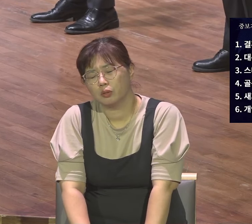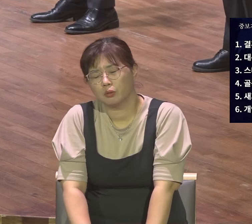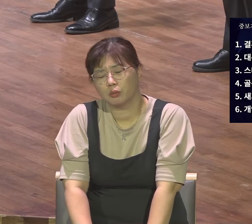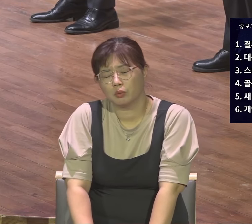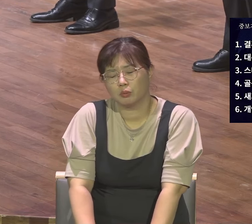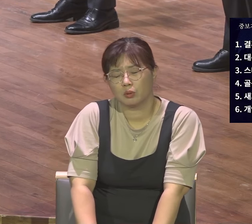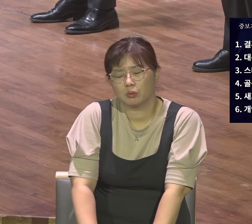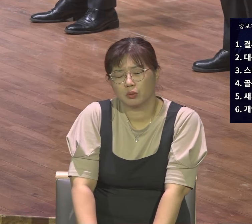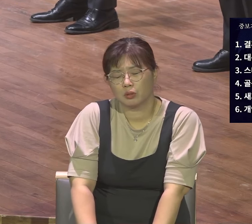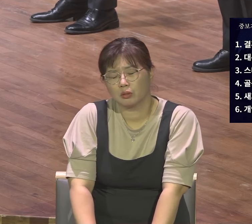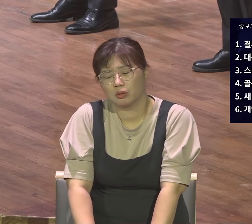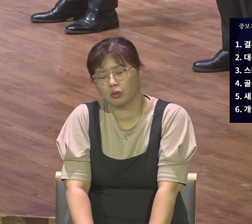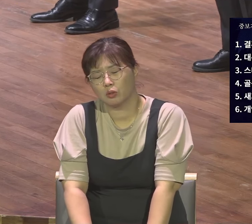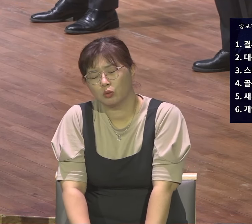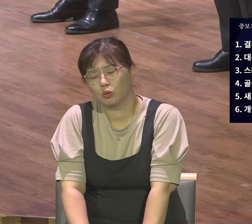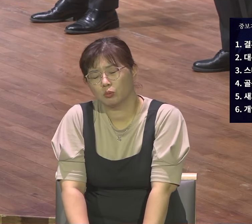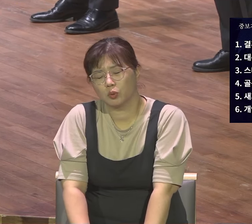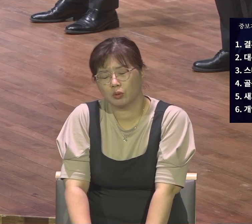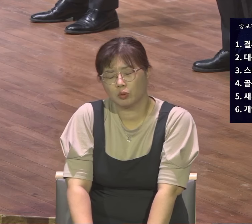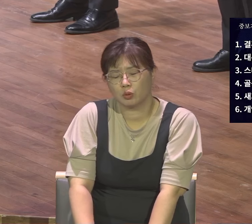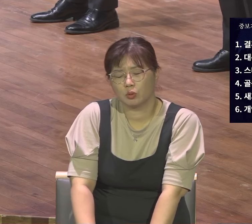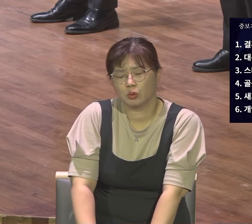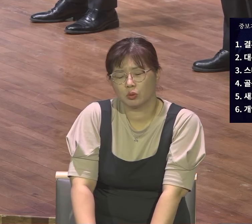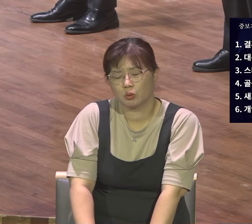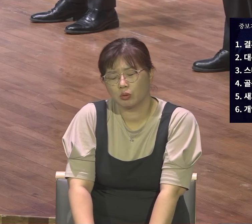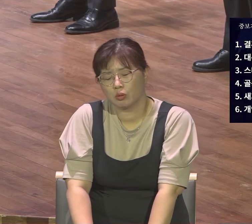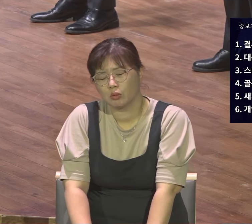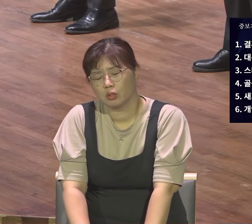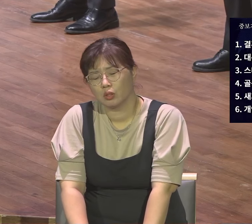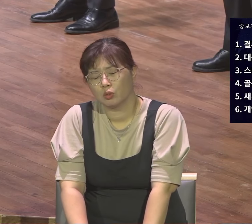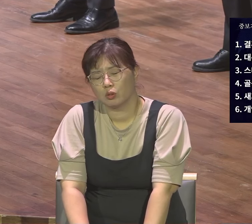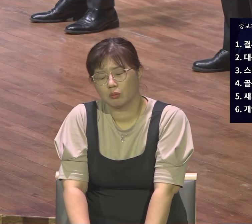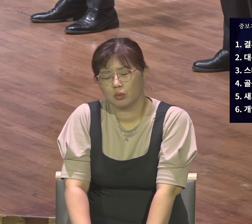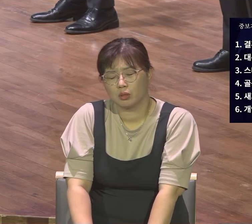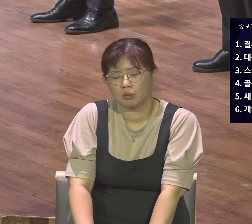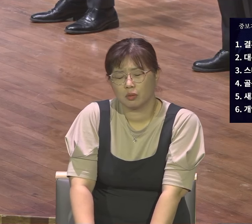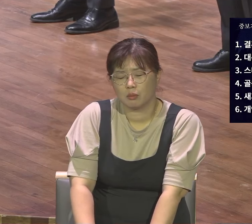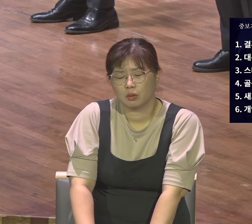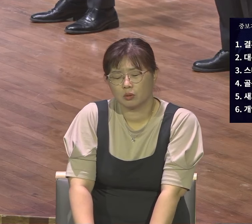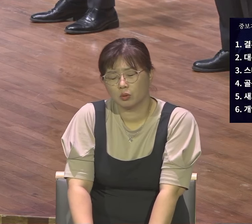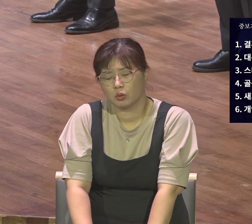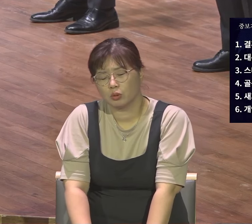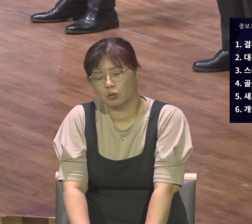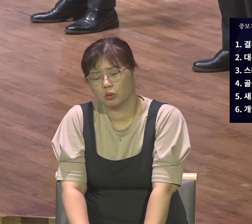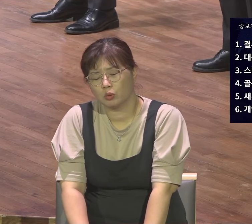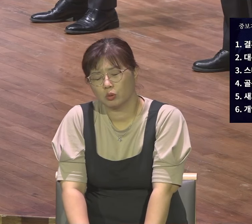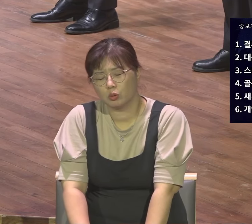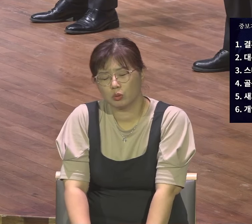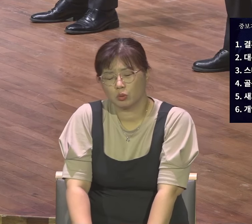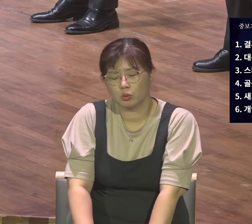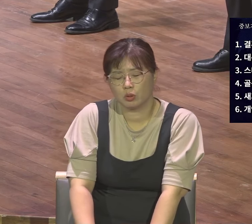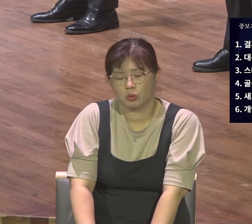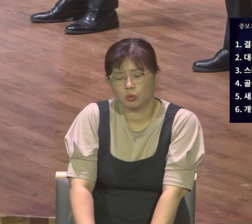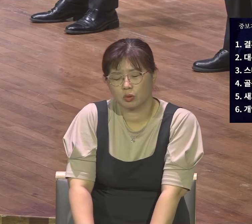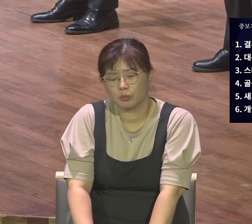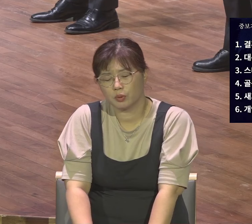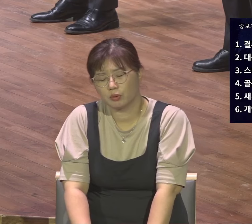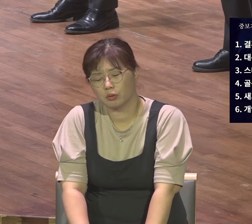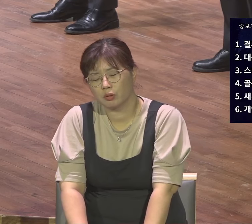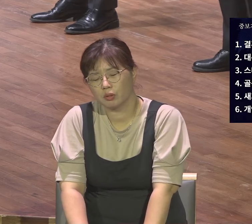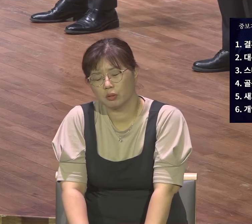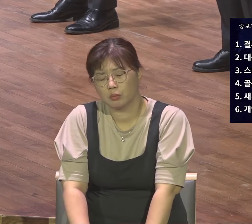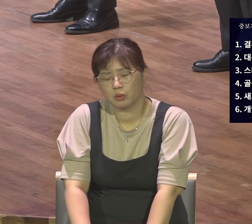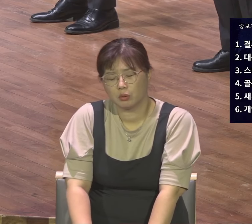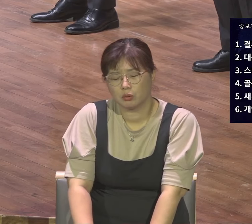축복하시고 역사하여 주시옵소서. 하나님 정말 하지만 이후 우정 속에 날마다 회복하는 마음 속에